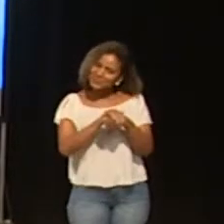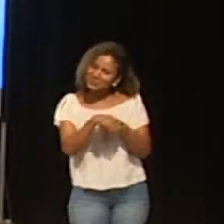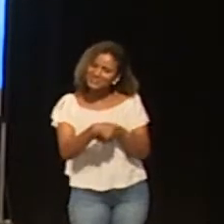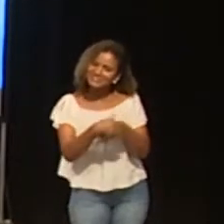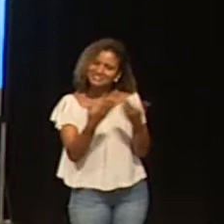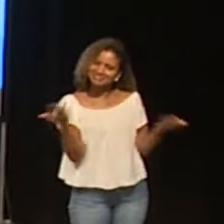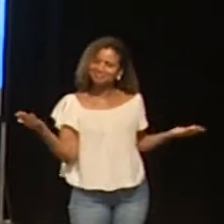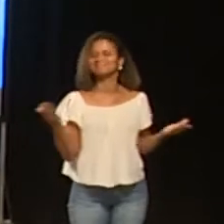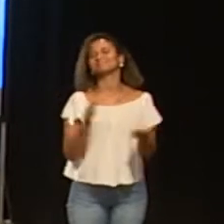Boa noite a todos.